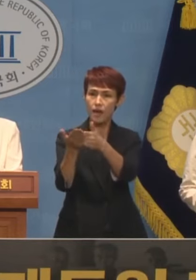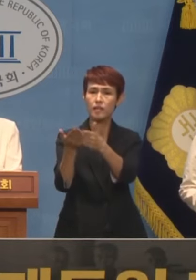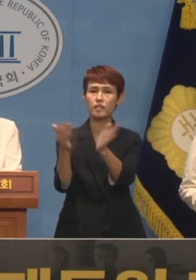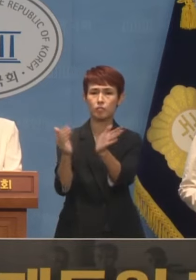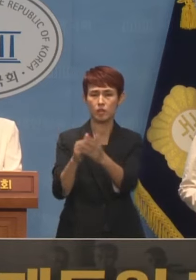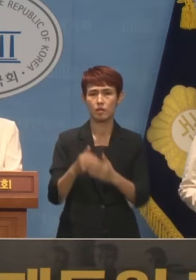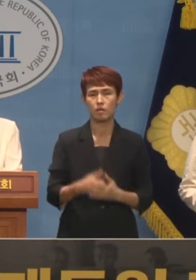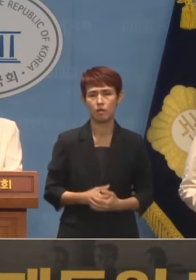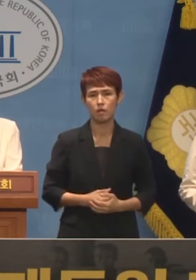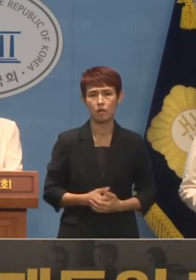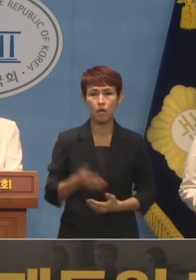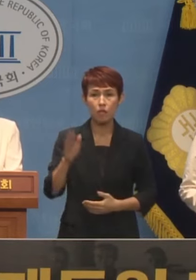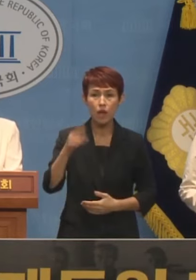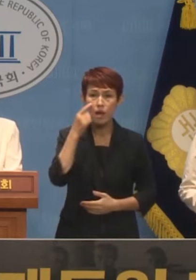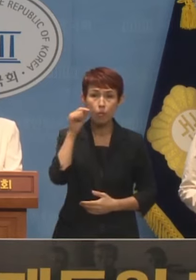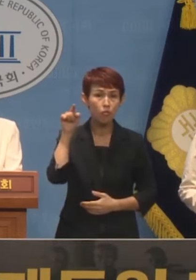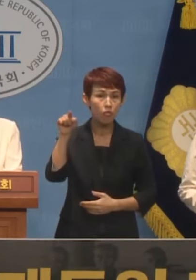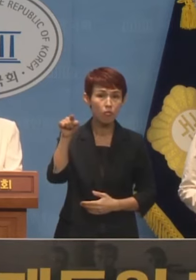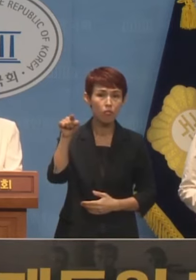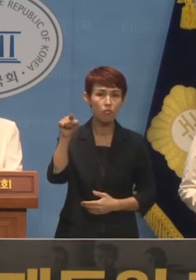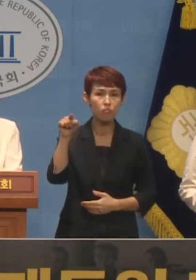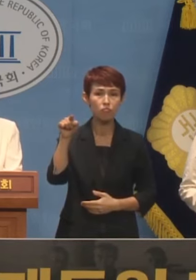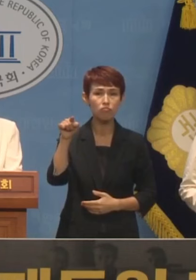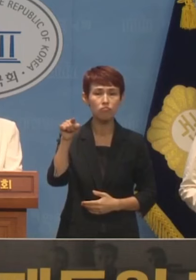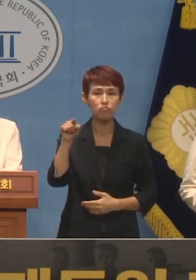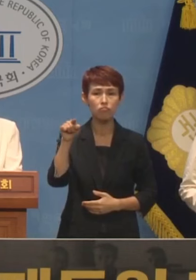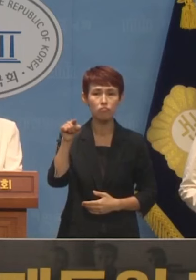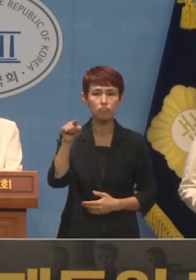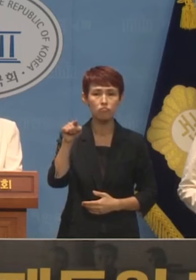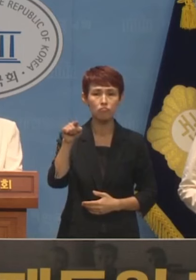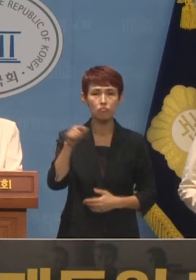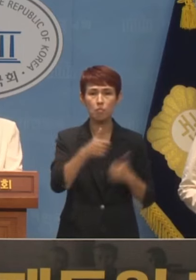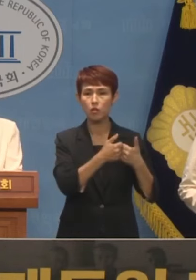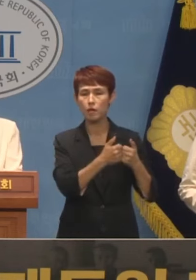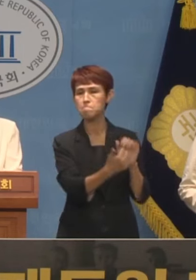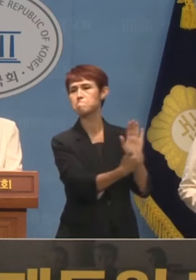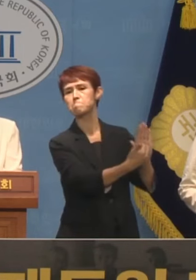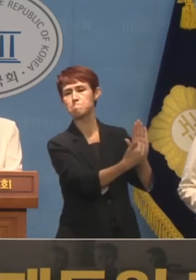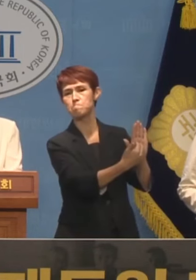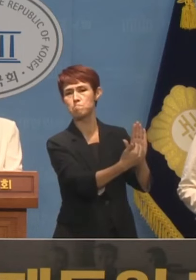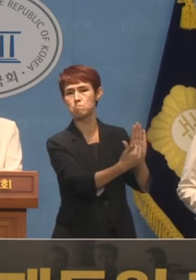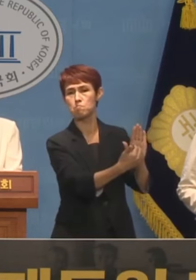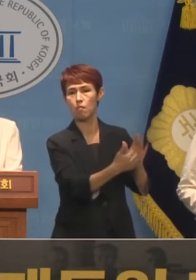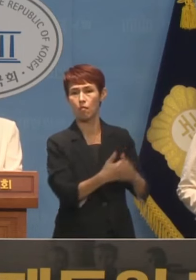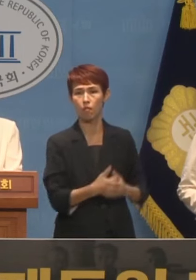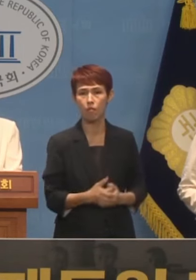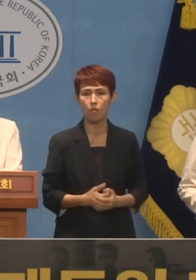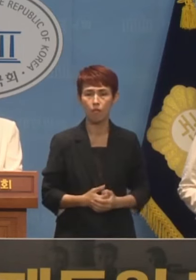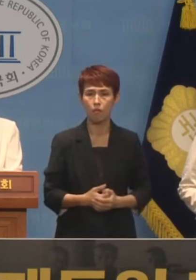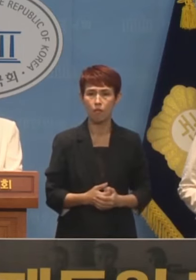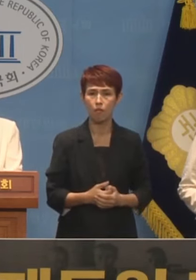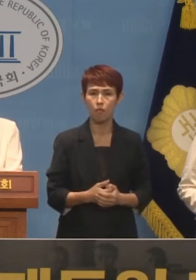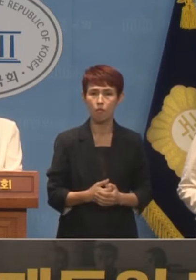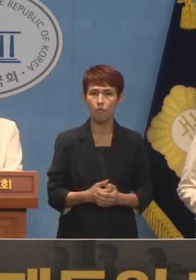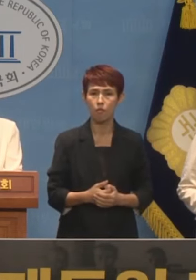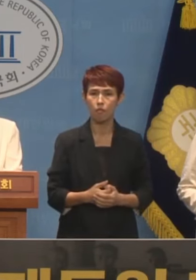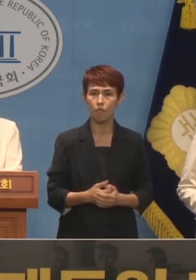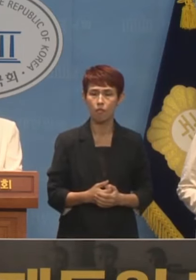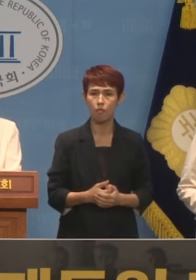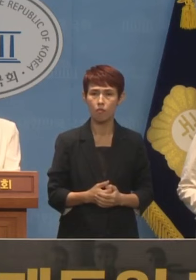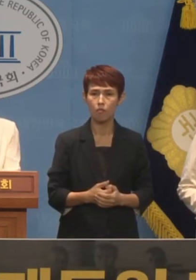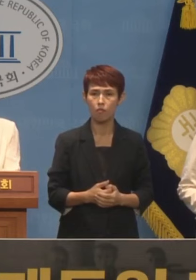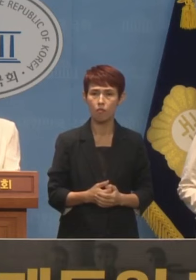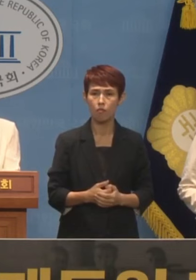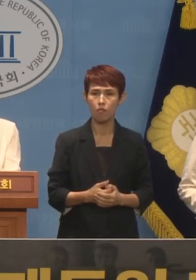했습니다 그러나 일본 당국은 이유도 밝히지 않고 면담을 거절했고 의견서 현장